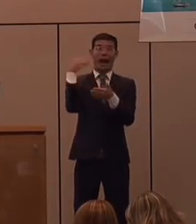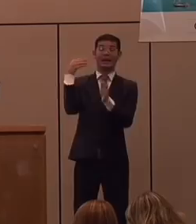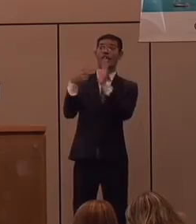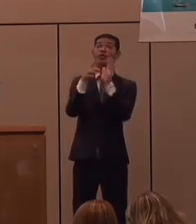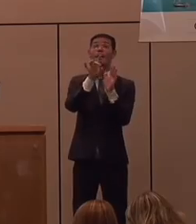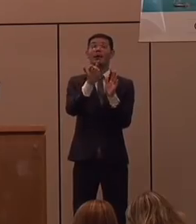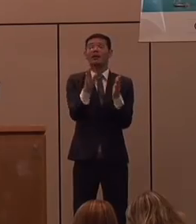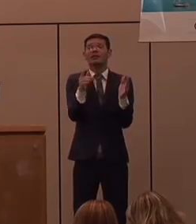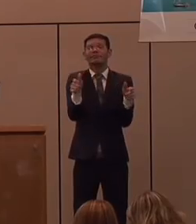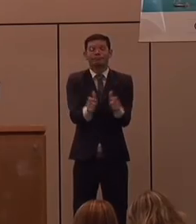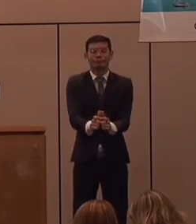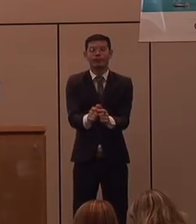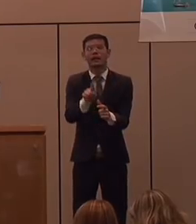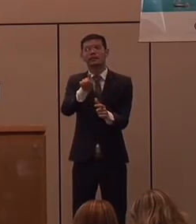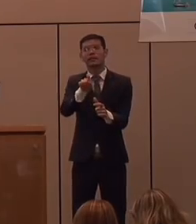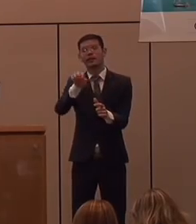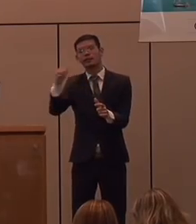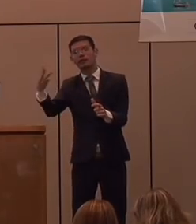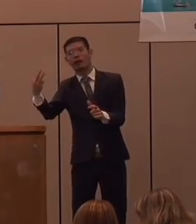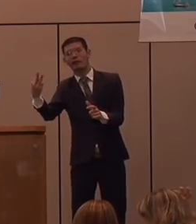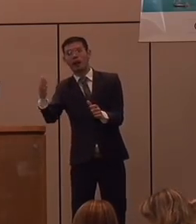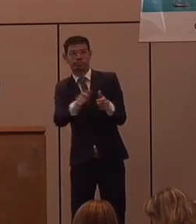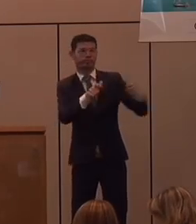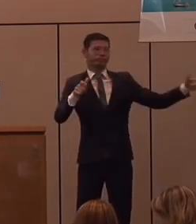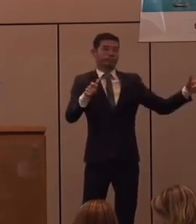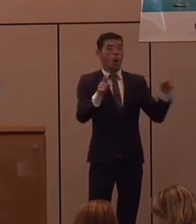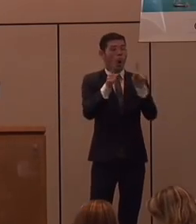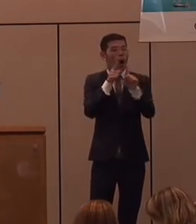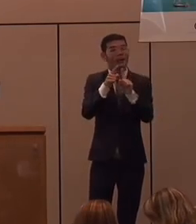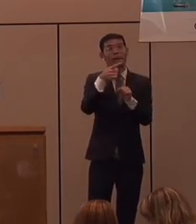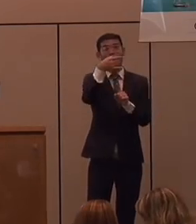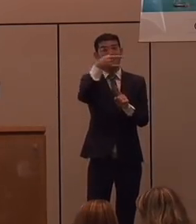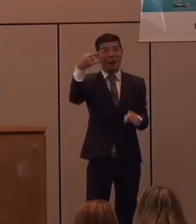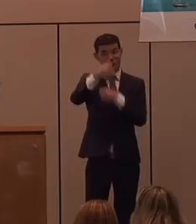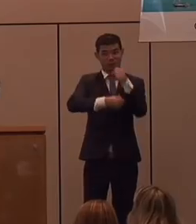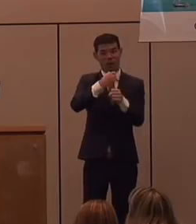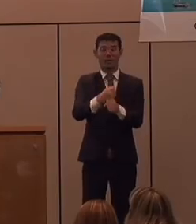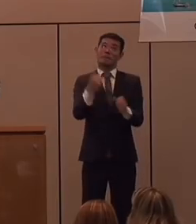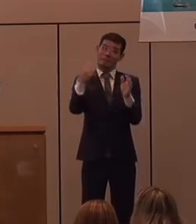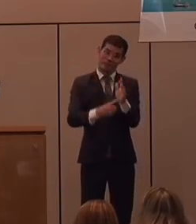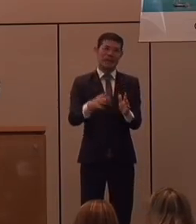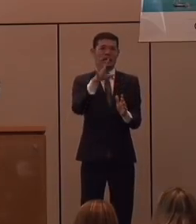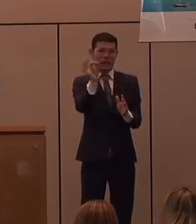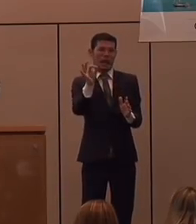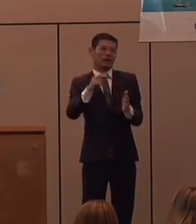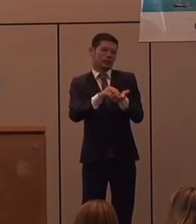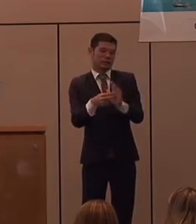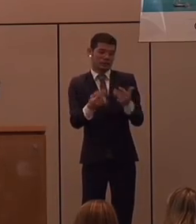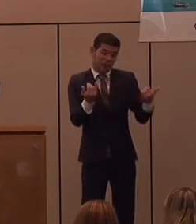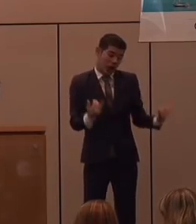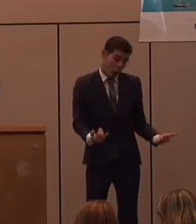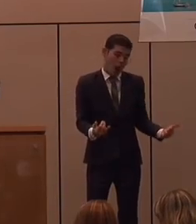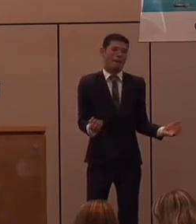613 pero el objetivo es que para marzo del año entrante tengamos 1500 ministros sea 500 más la mitad